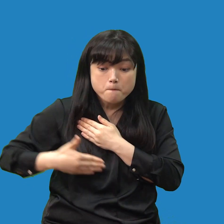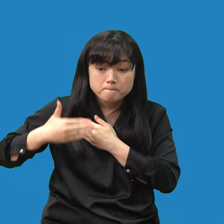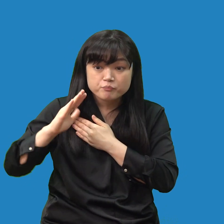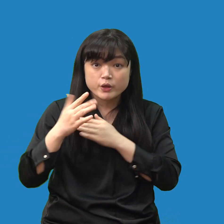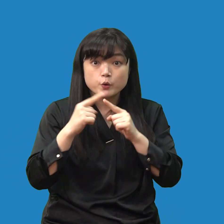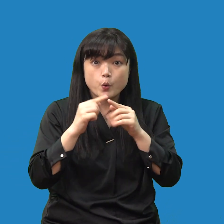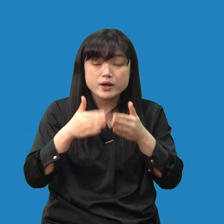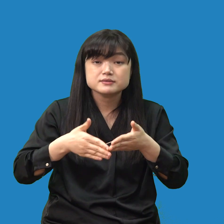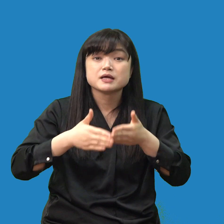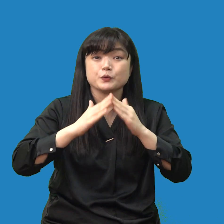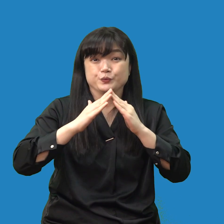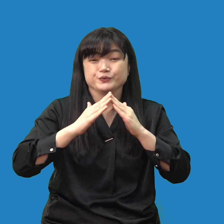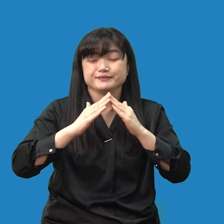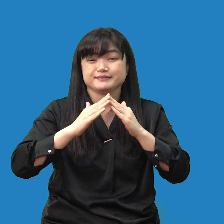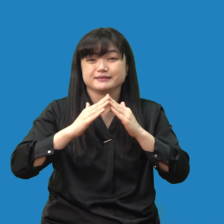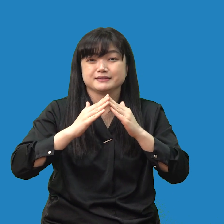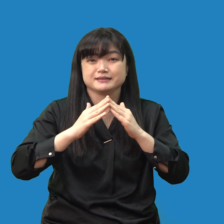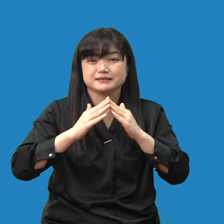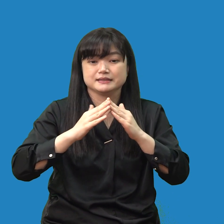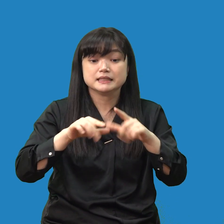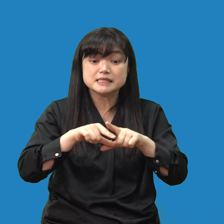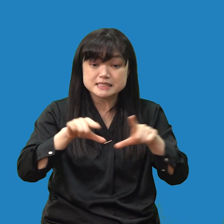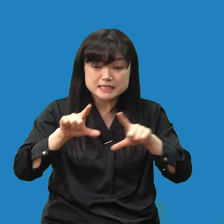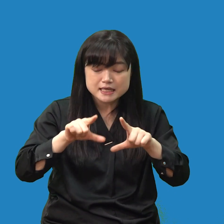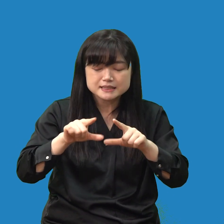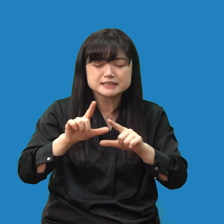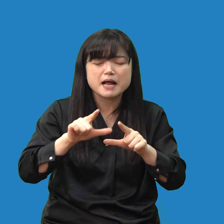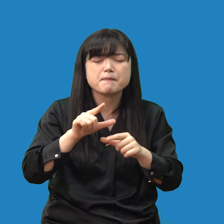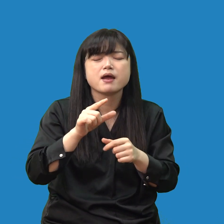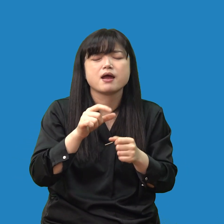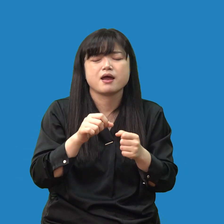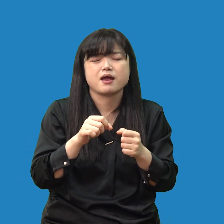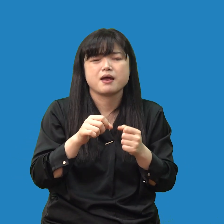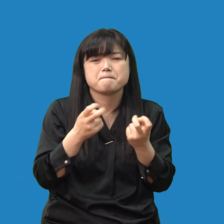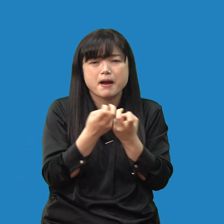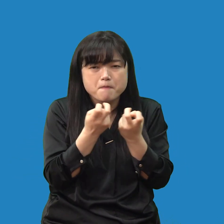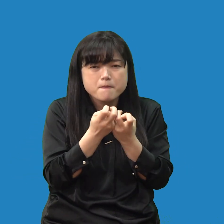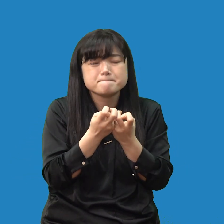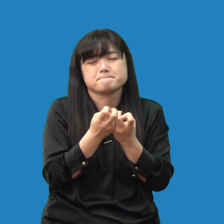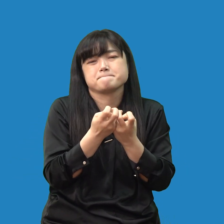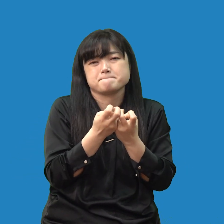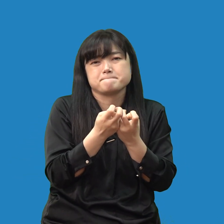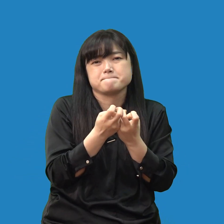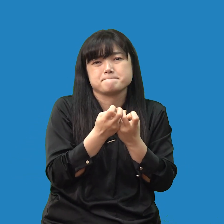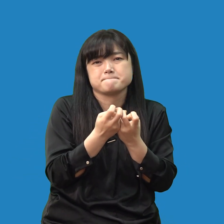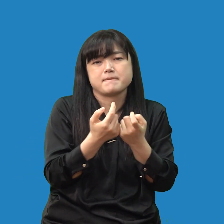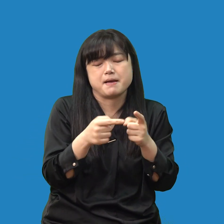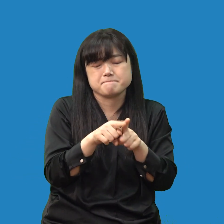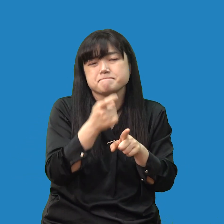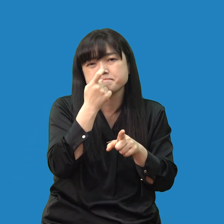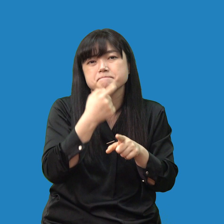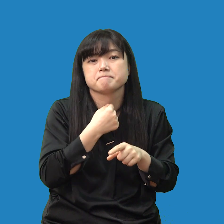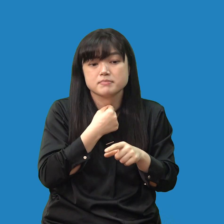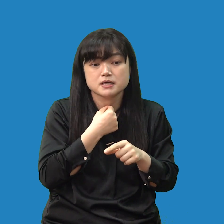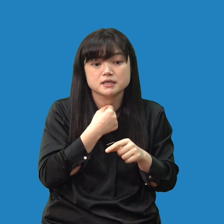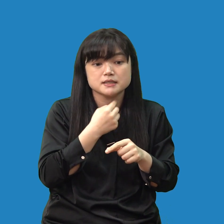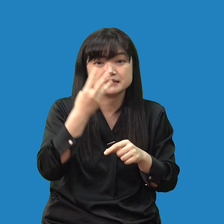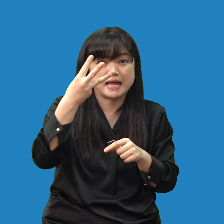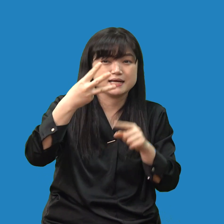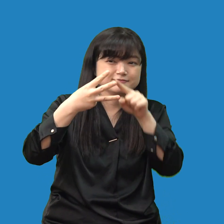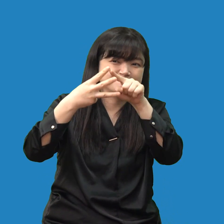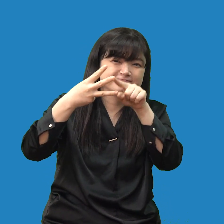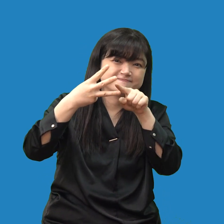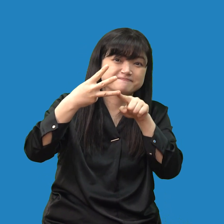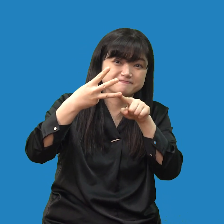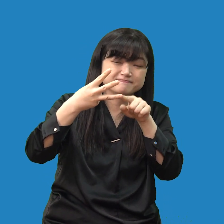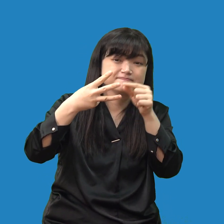세우는 일상 속에서 실천해야 될 삶의 원리들을 같이 다루게 되는데요. 그 핵심이 뭐냐 하면 세